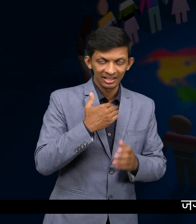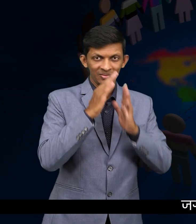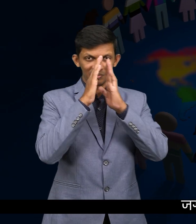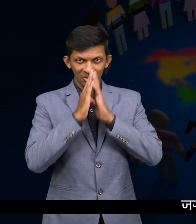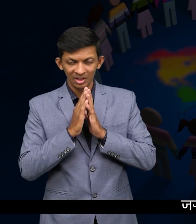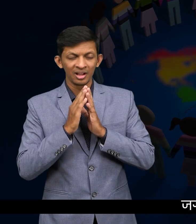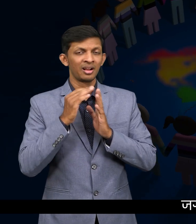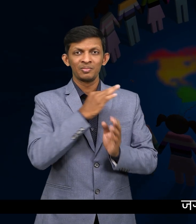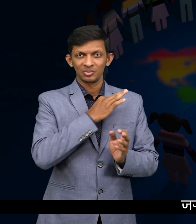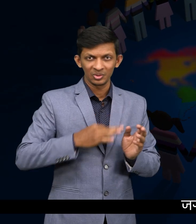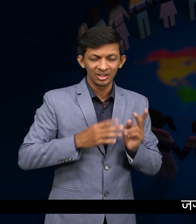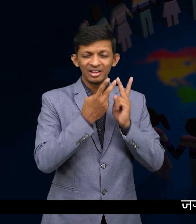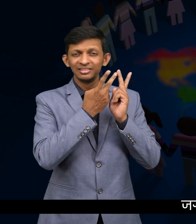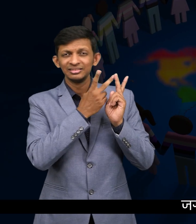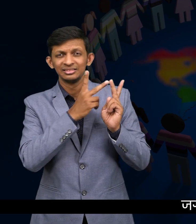जगात 8 धर्म आहेत